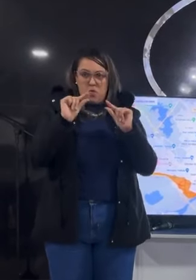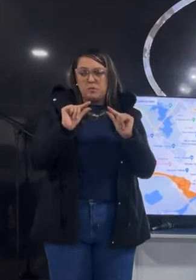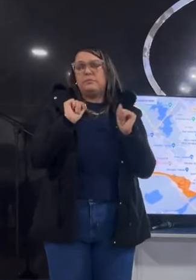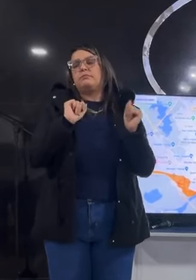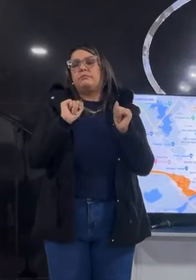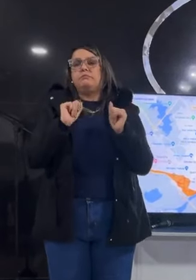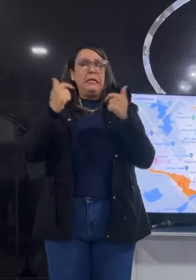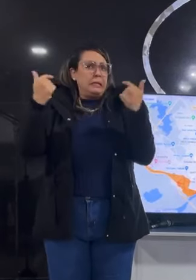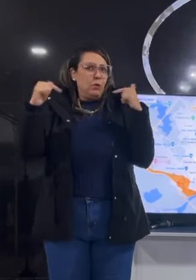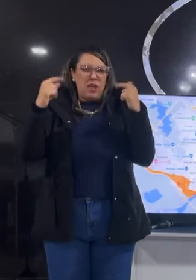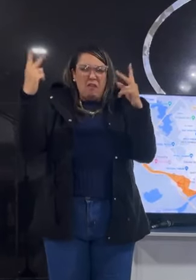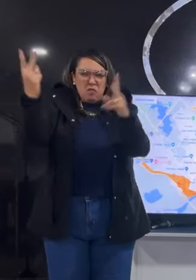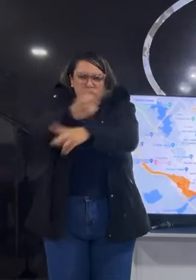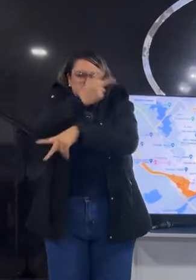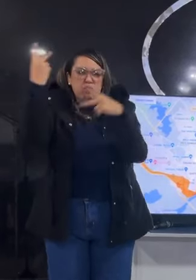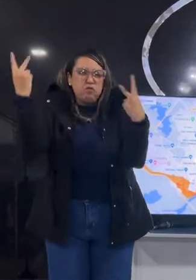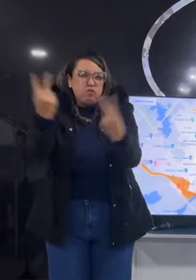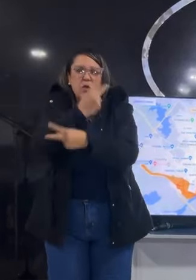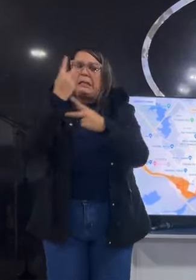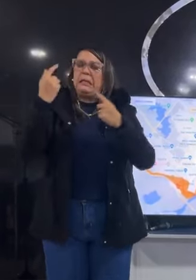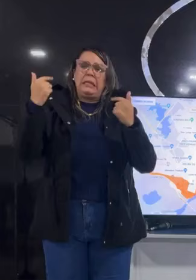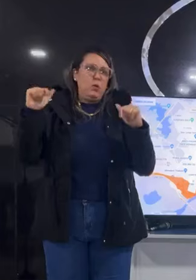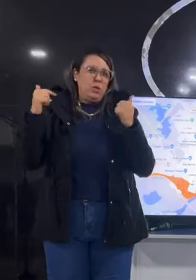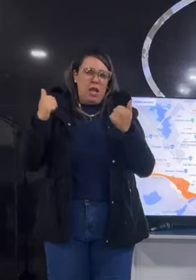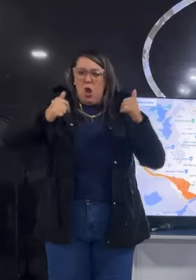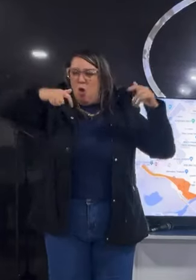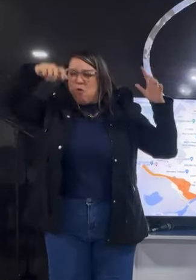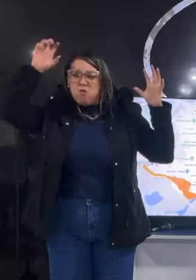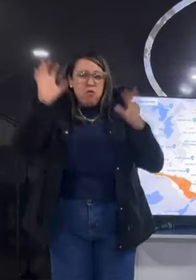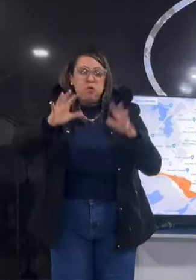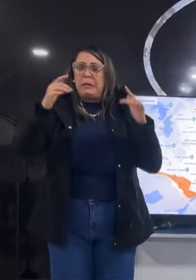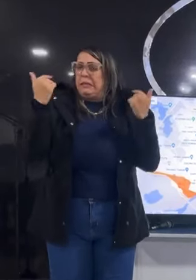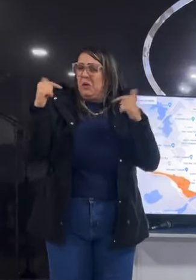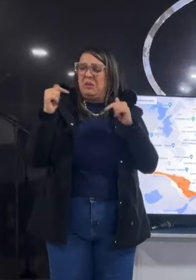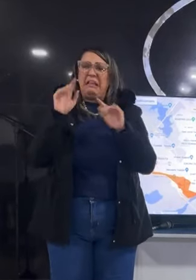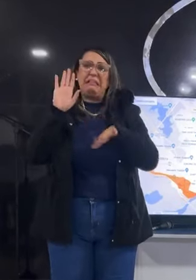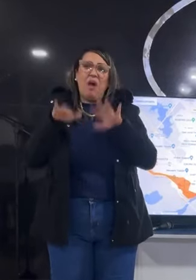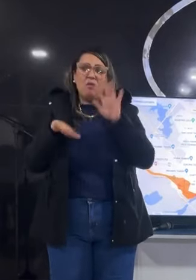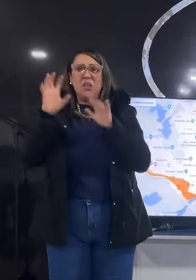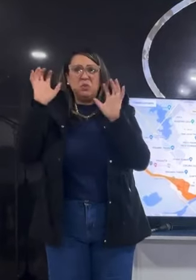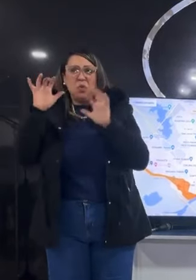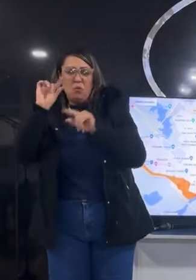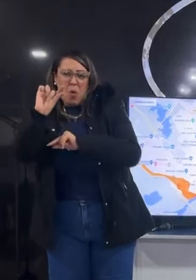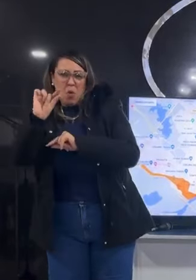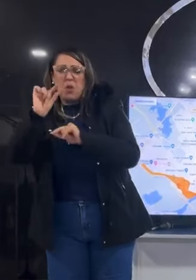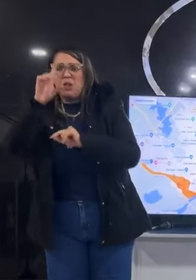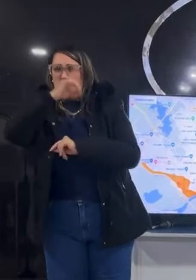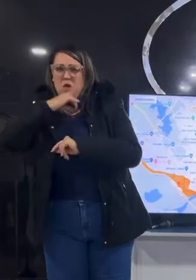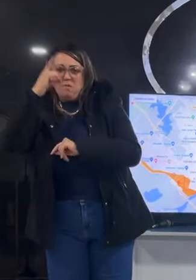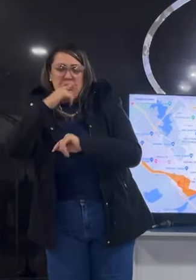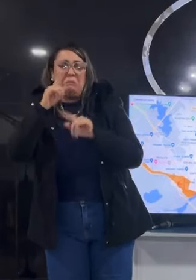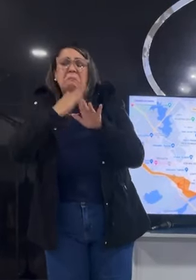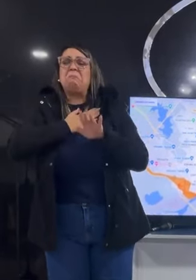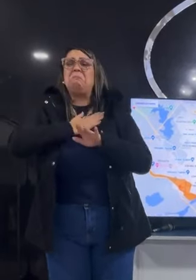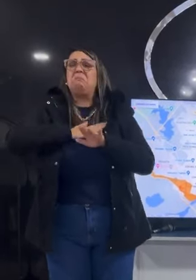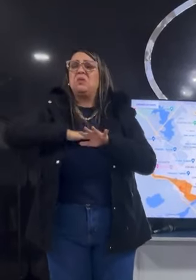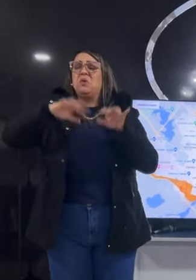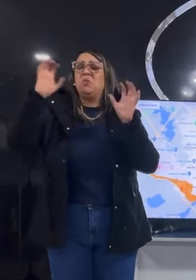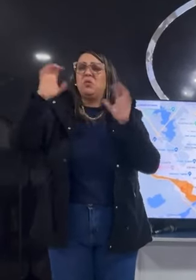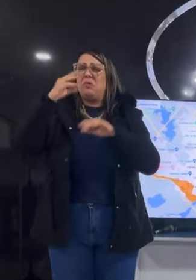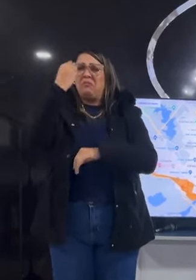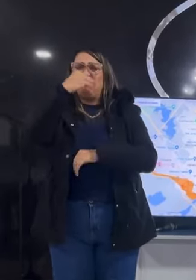fortes aí nos próximos dias não tem previsão de chuvas fortes talvez chova um pouquinho no domingo mas Uma chuva tranquila